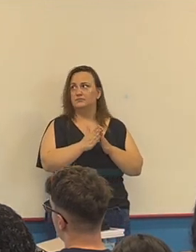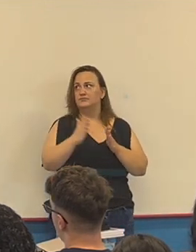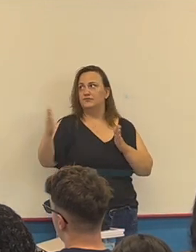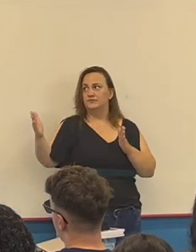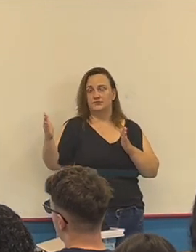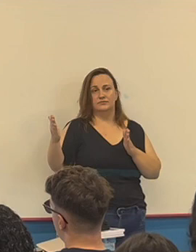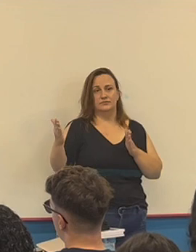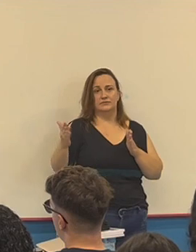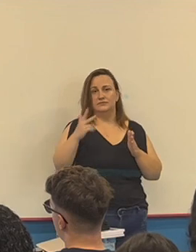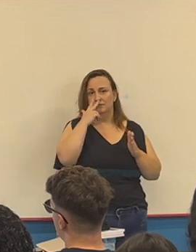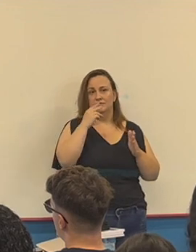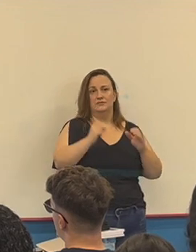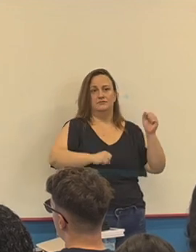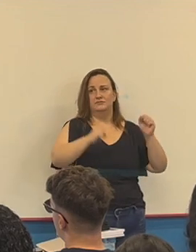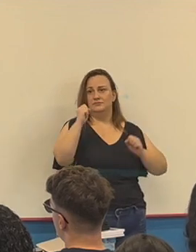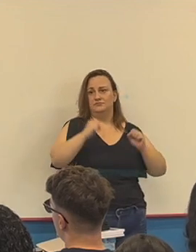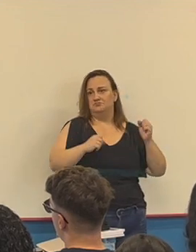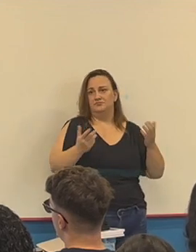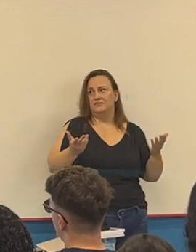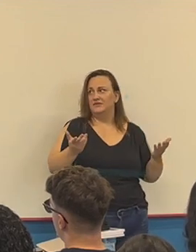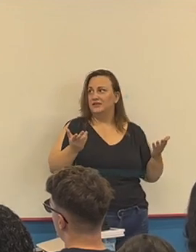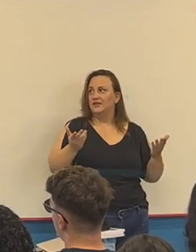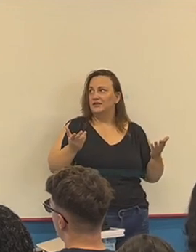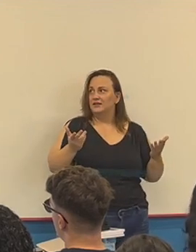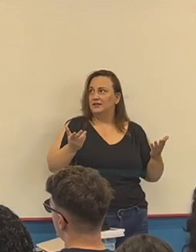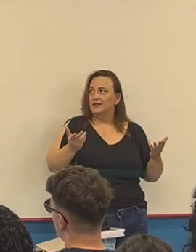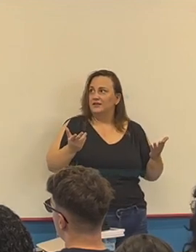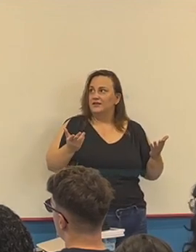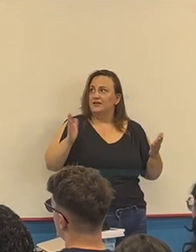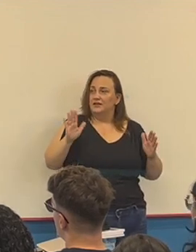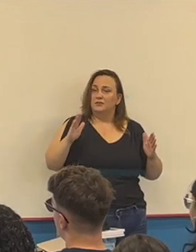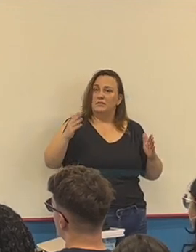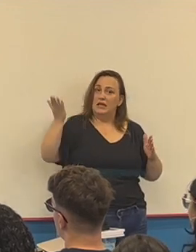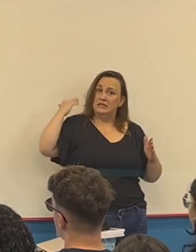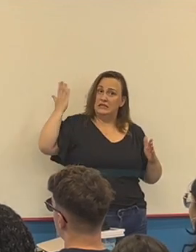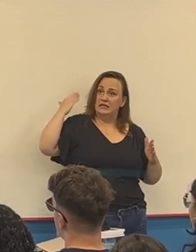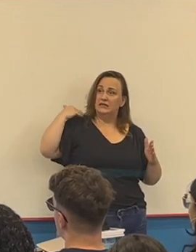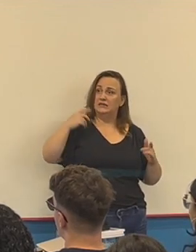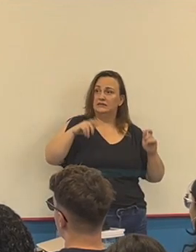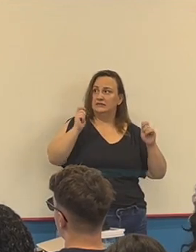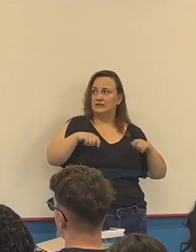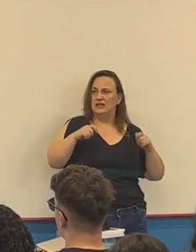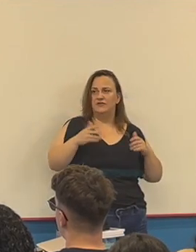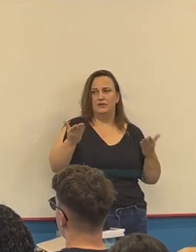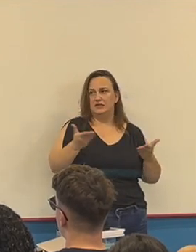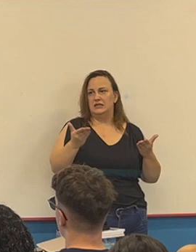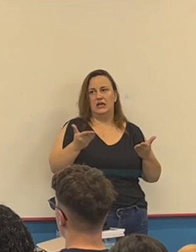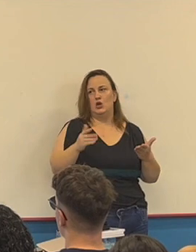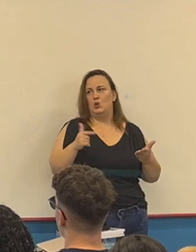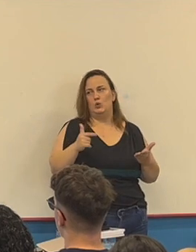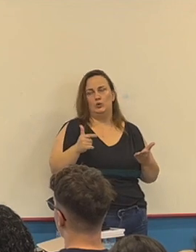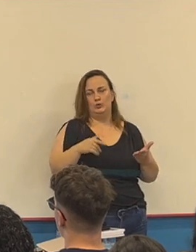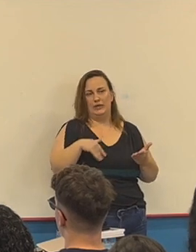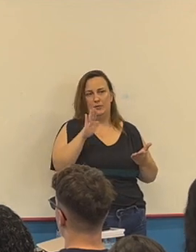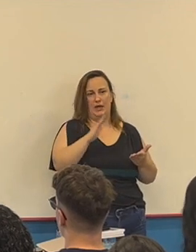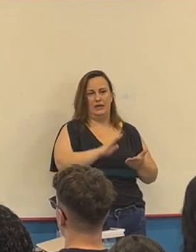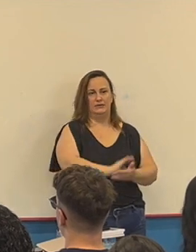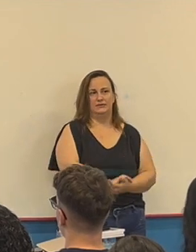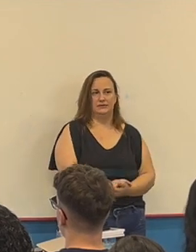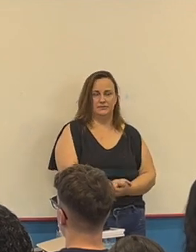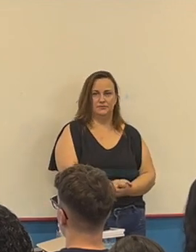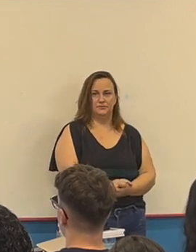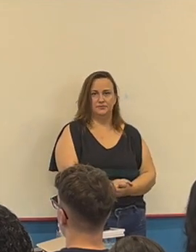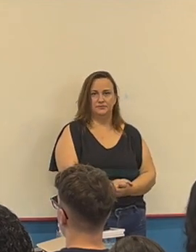máquinas, entendeu? Mas a arte permitia isso na época, mas isso perdeu bastante a potência hoje em dia. Entendeu? E queria saber